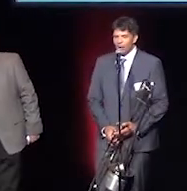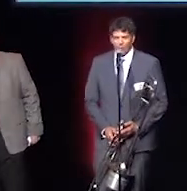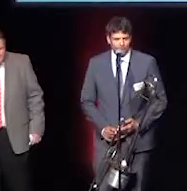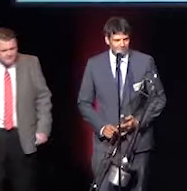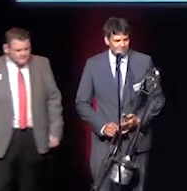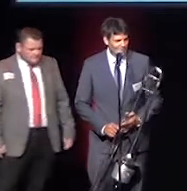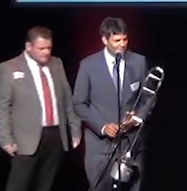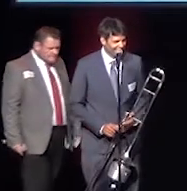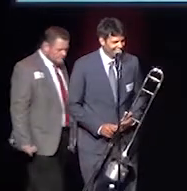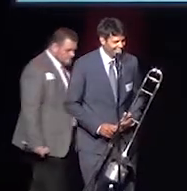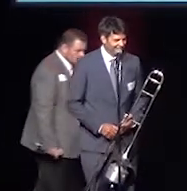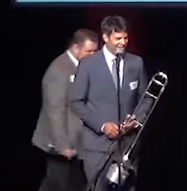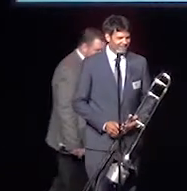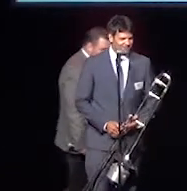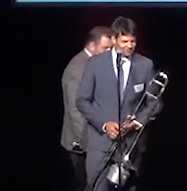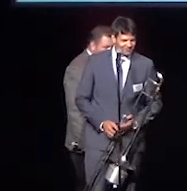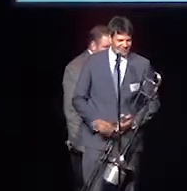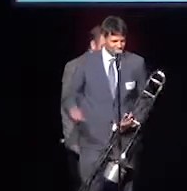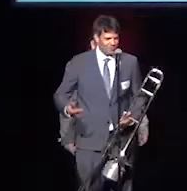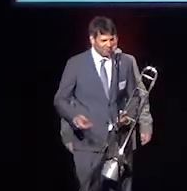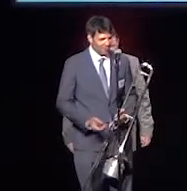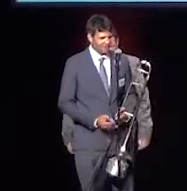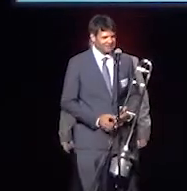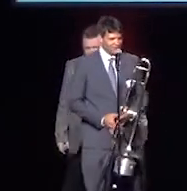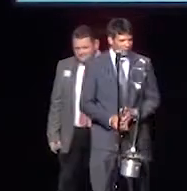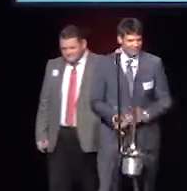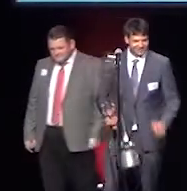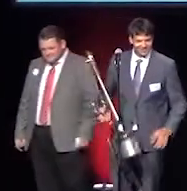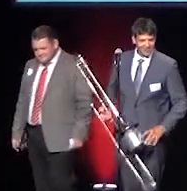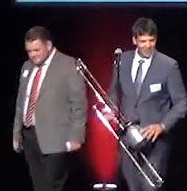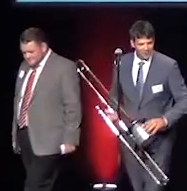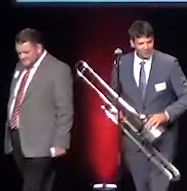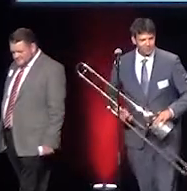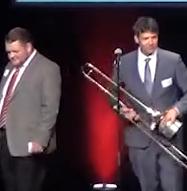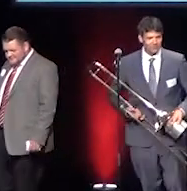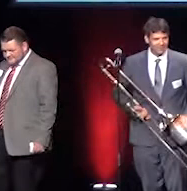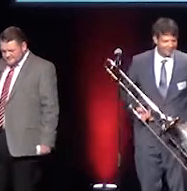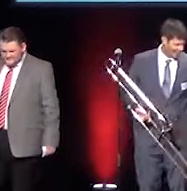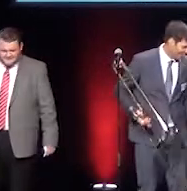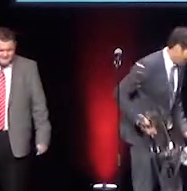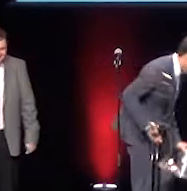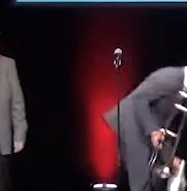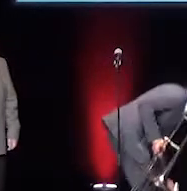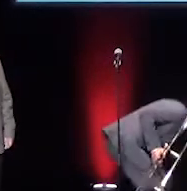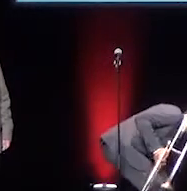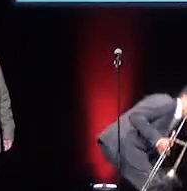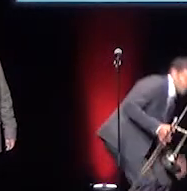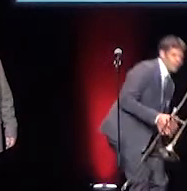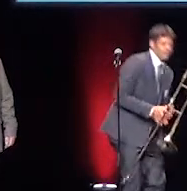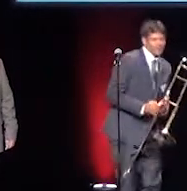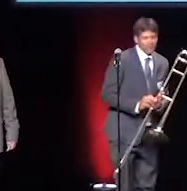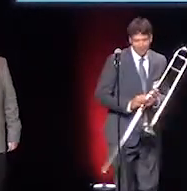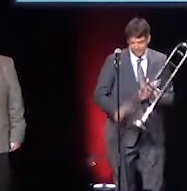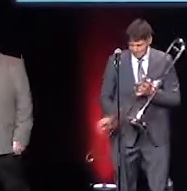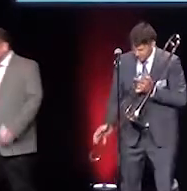Und deswegen hänge ich mich ganz kurz nochmal rein. Alle sind genannt worden. Matthias Veit nicht mit der Posaune. Drei Profimusiker,